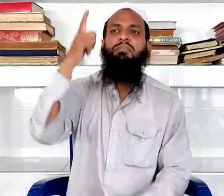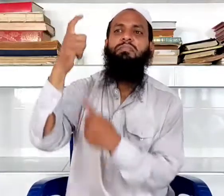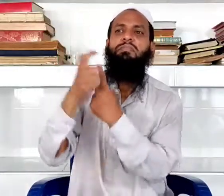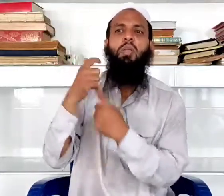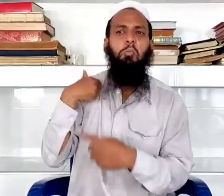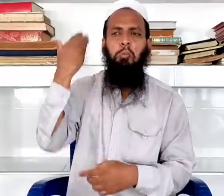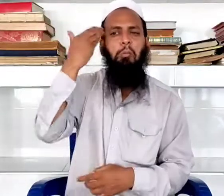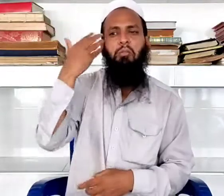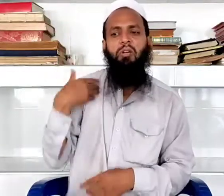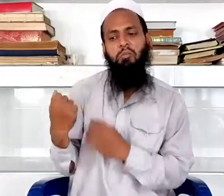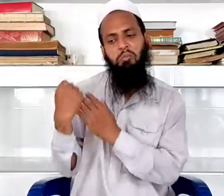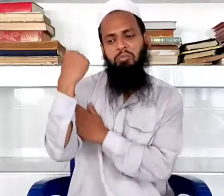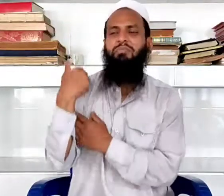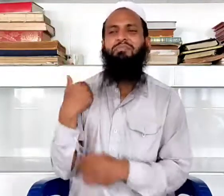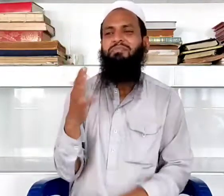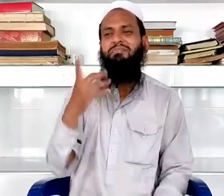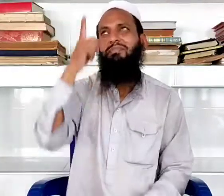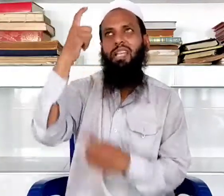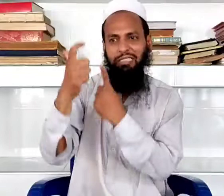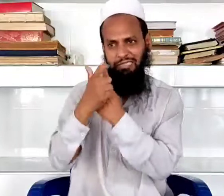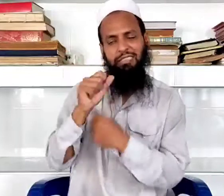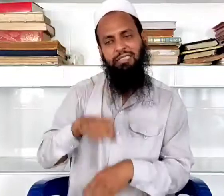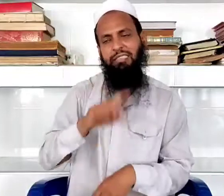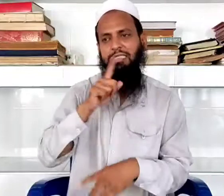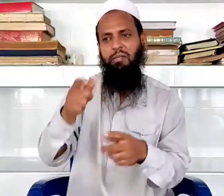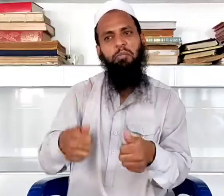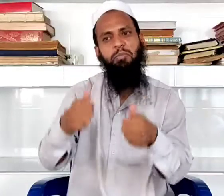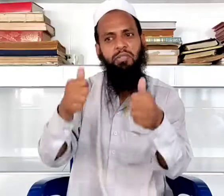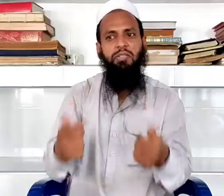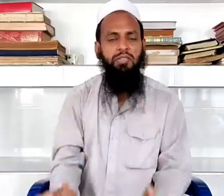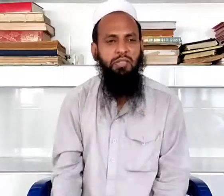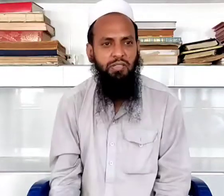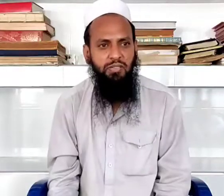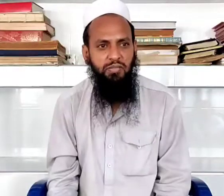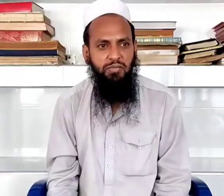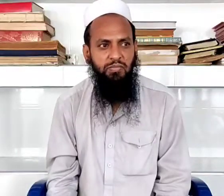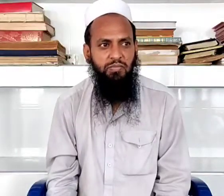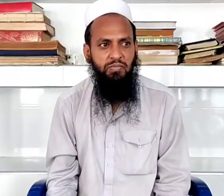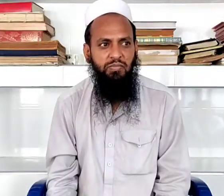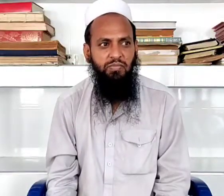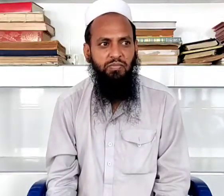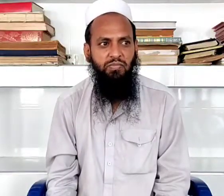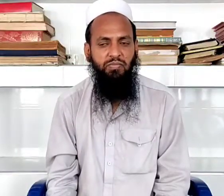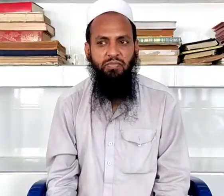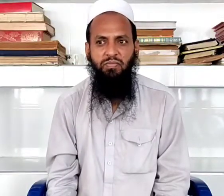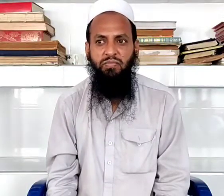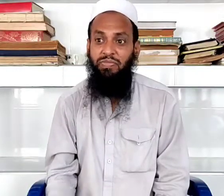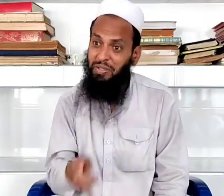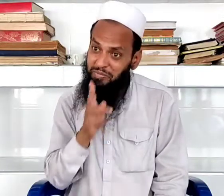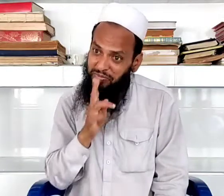ਧਨੀ ਨੇ, ਔਰ ਲੜਨ ਕਰਨ ਦੇ ਮਾਹਿਰ ਨੇ, ਉਹ ਮੁਕਾਬਲੇ ਦੇ ਆਉਣ ਤਾਂ ਕਿ ਉਹਨੂੰ ਪਤਾ ਲੱਗੇ ਕਿ ਅਸੀਂ ਕਿਸੇ ਜੰਗੂ ਦੇ ਨਾਲ ਮੁਕਾਬਲਾ ਕਰ ਰਹੇ ਹਾਂ। ਉਸ